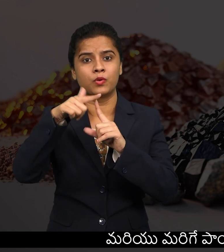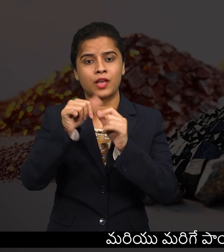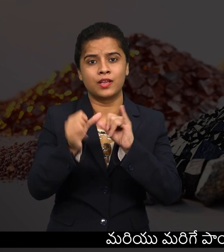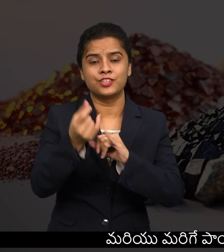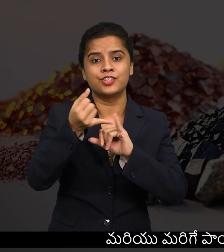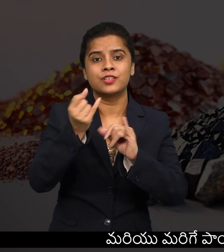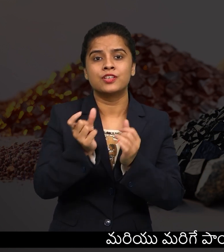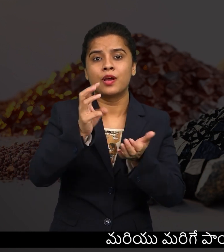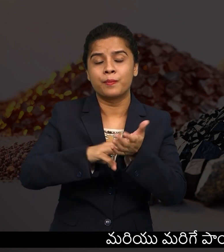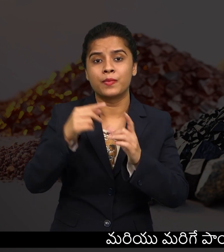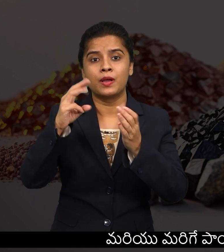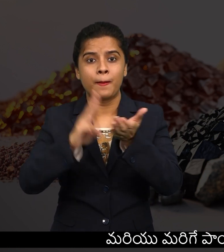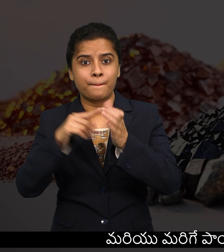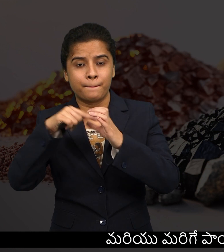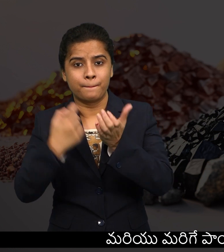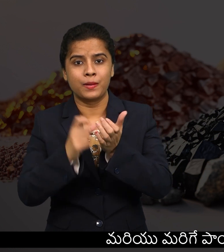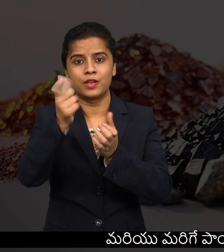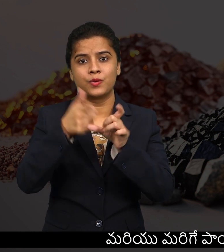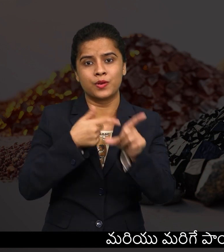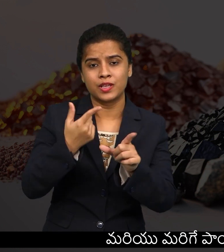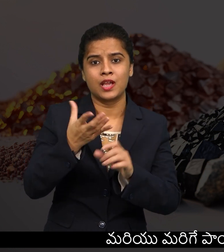మరిగే పాయింట్లు చాలా తక్కువగా ఉంటాయి.